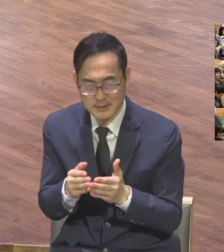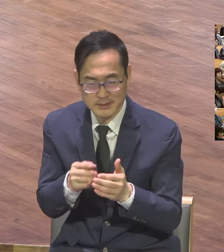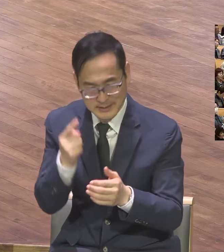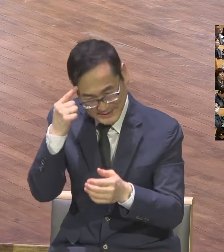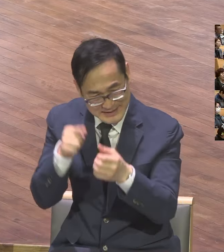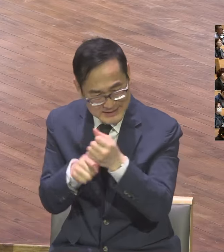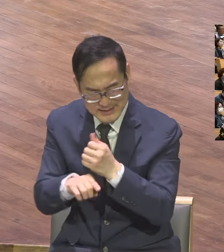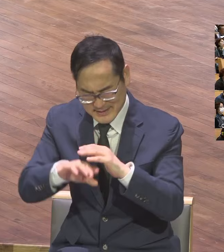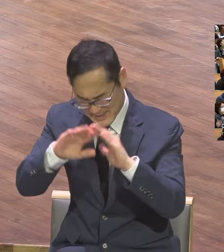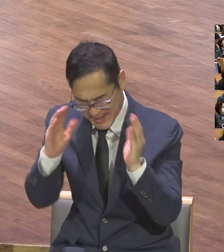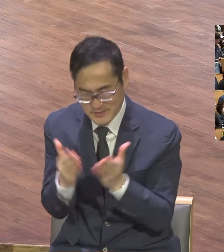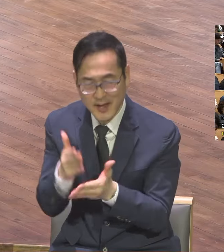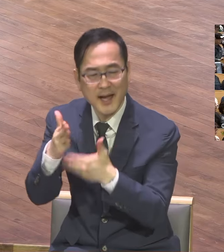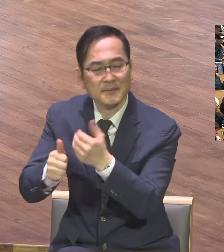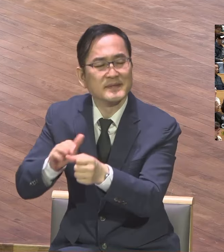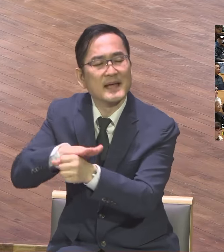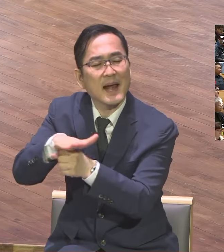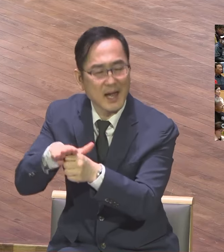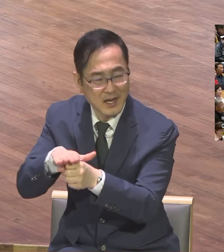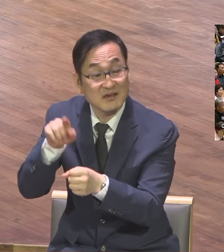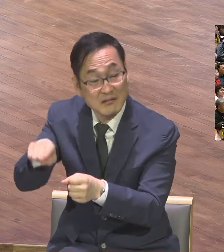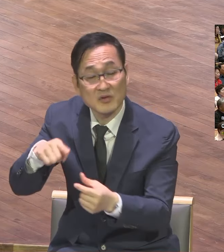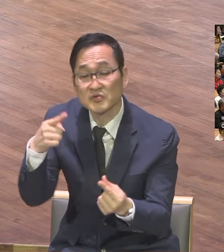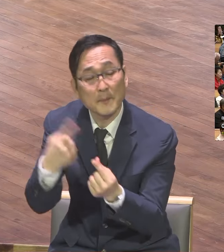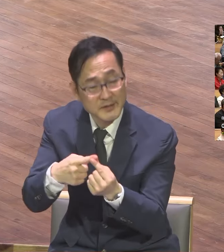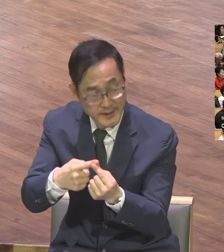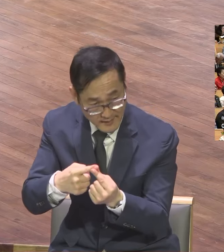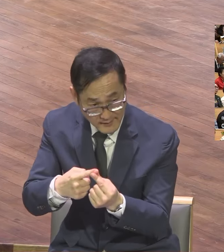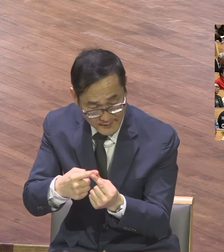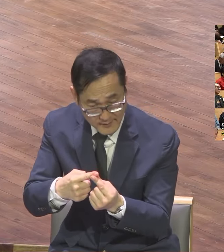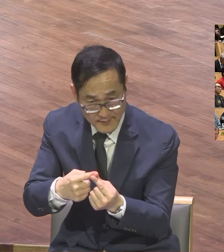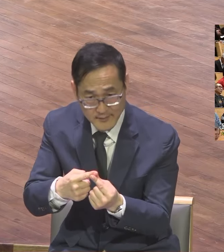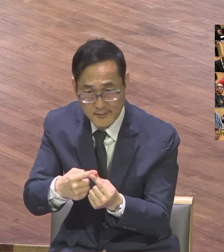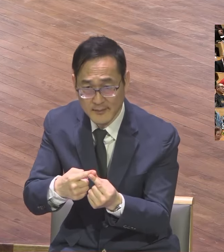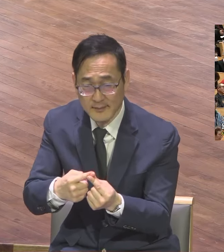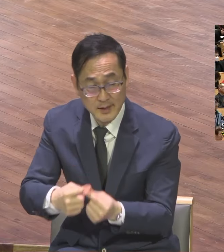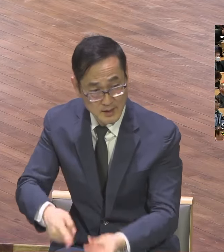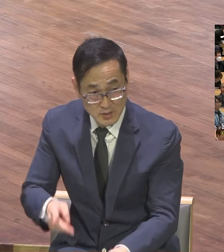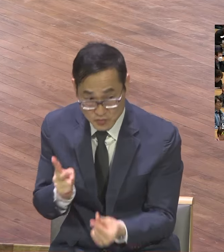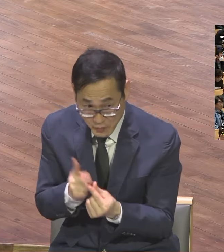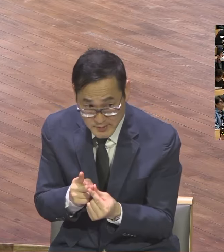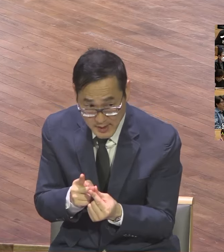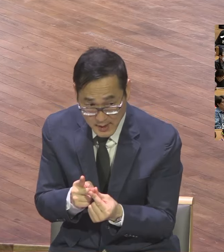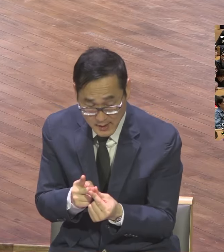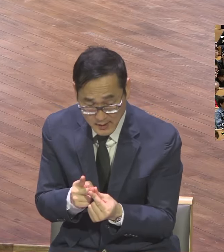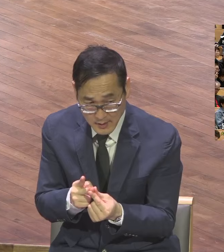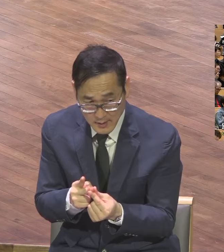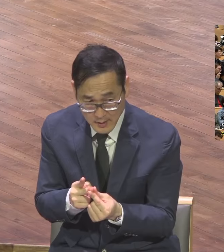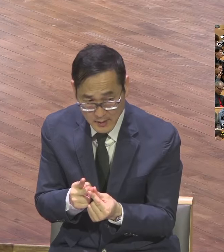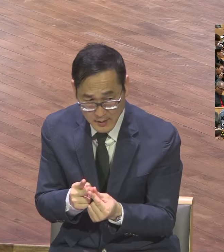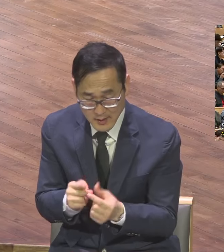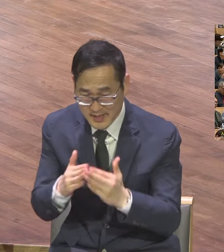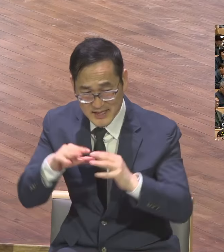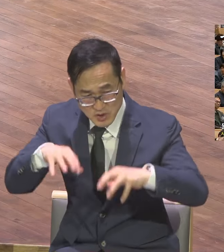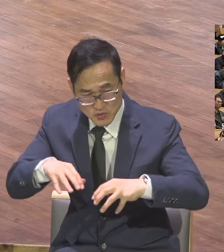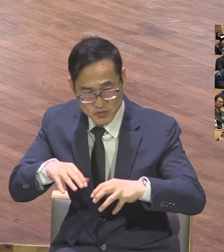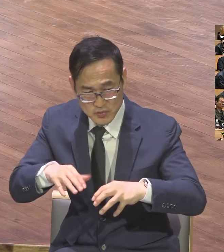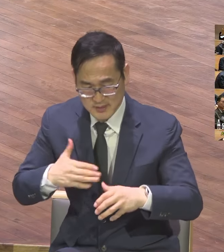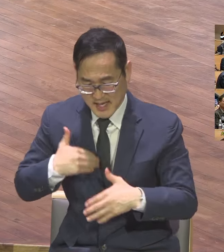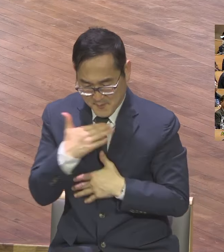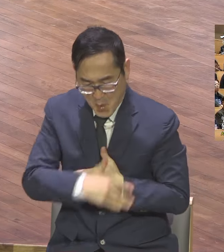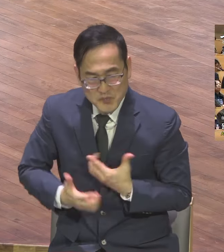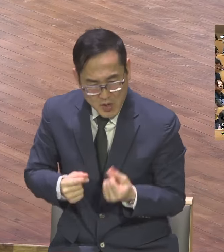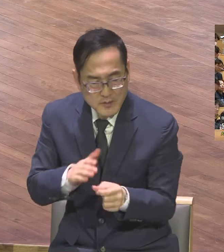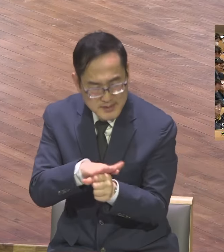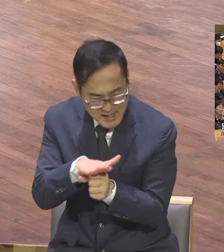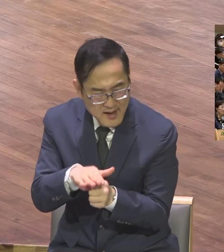하나님을 사랑하셨으니 이것이 크고 첫째 되는 계명이요 둘째도 그와 같으니 내 이웃을 내